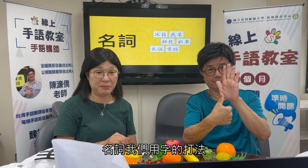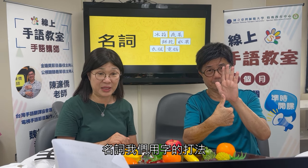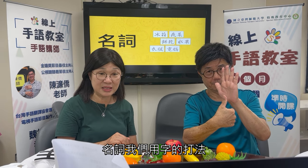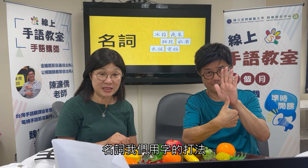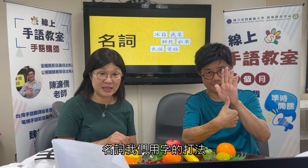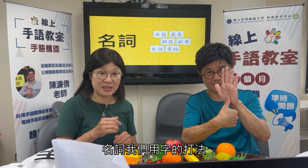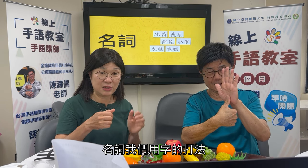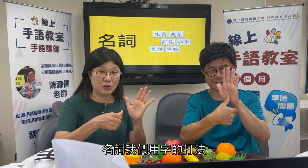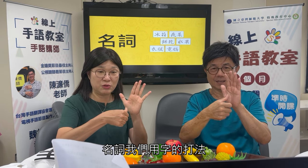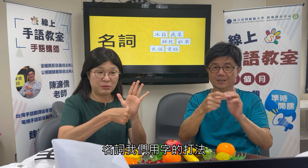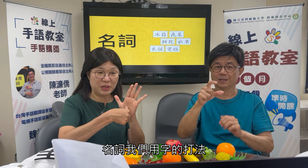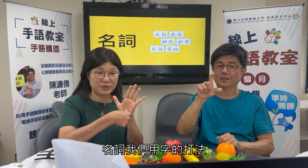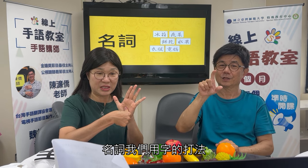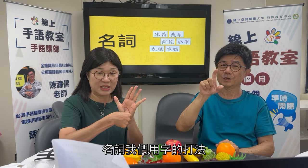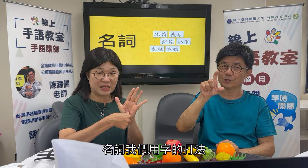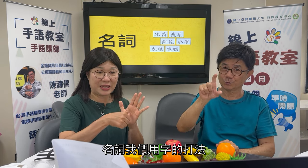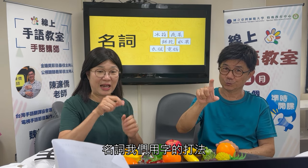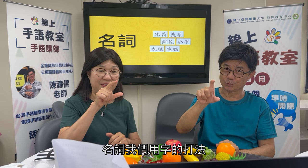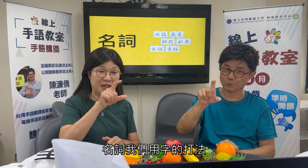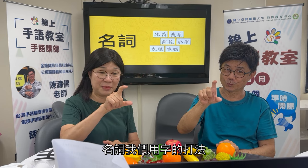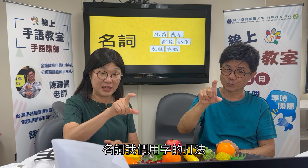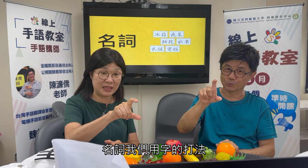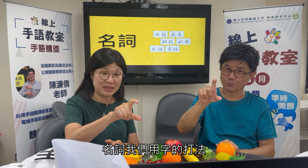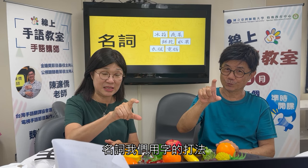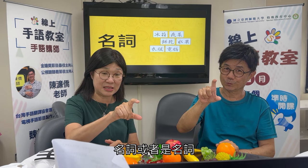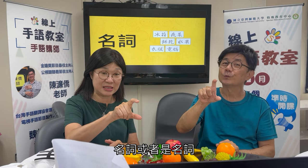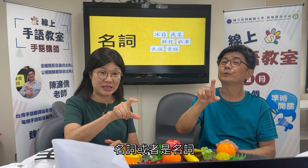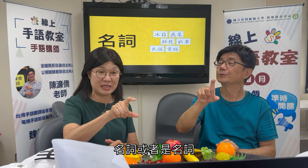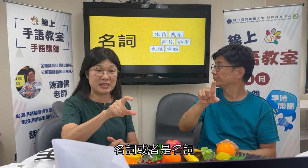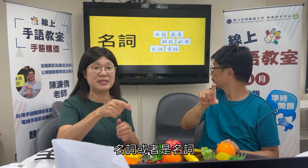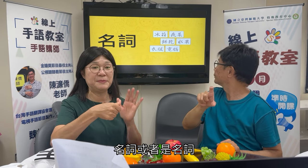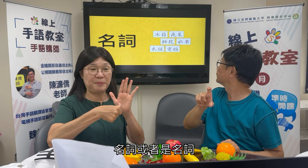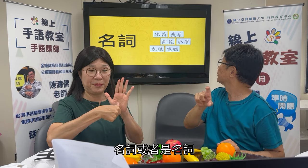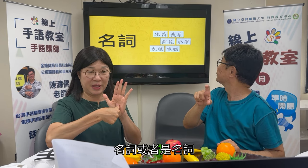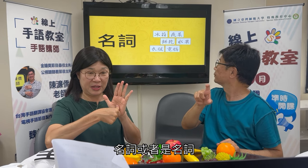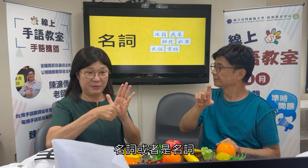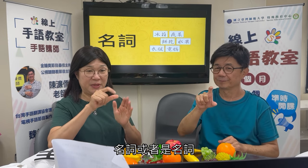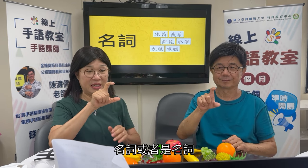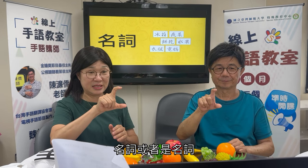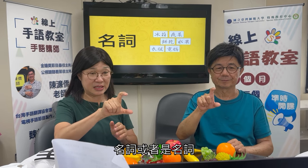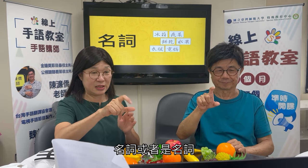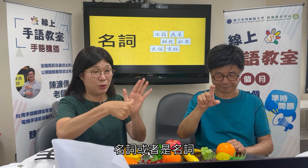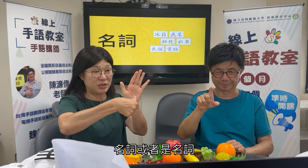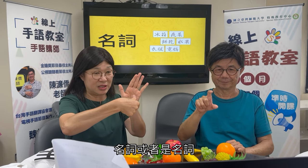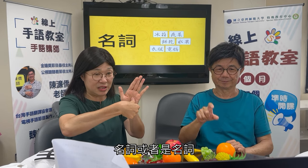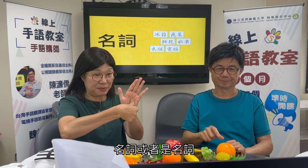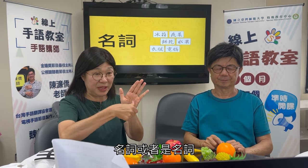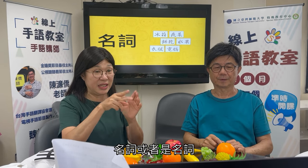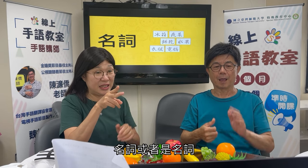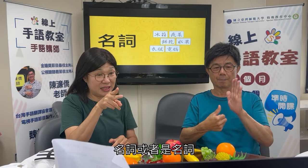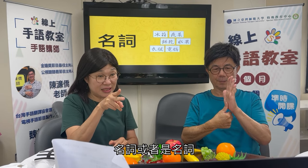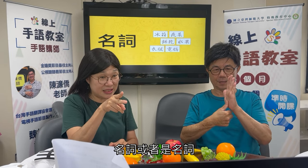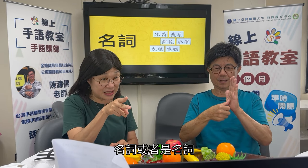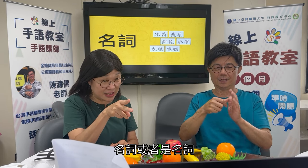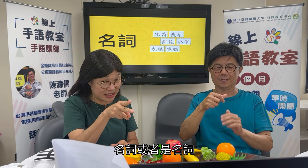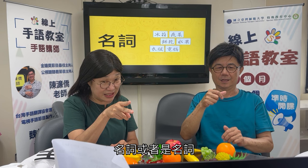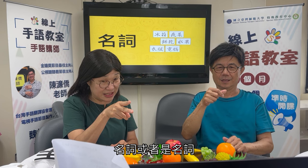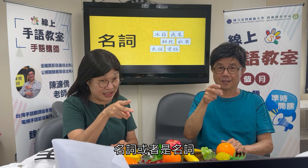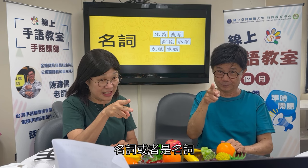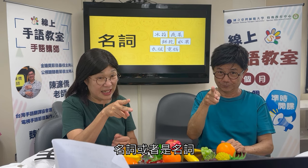名字用我们用字的打法，名词，名词或者是名词